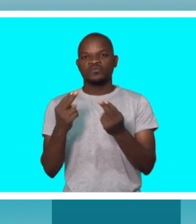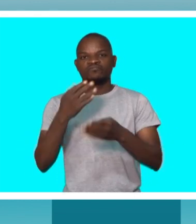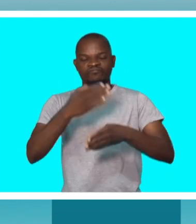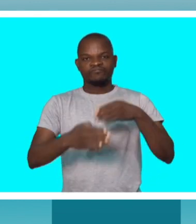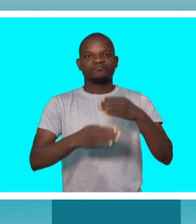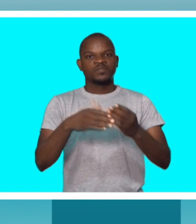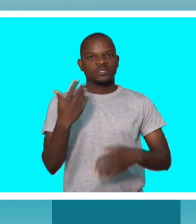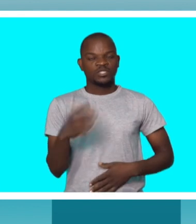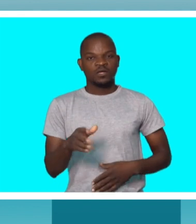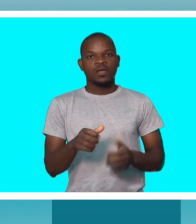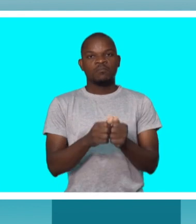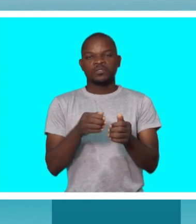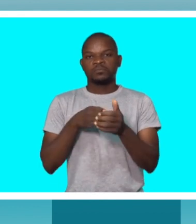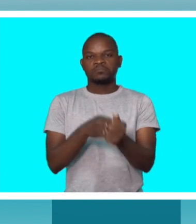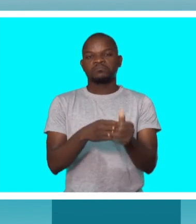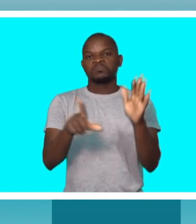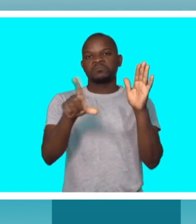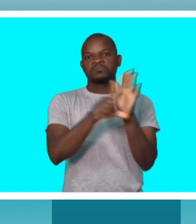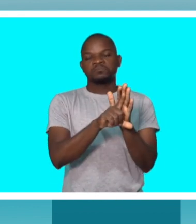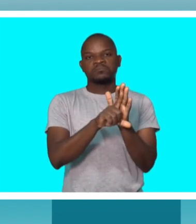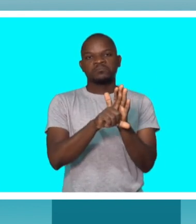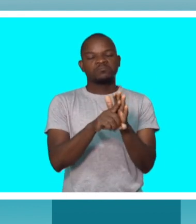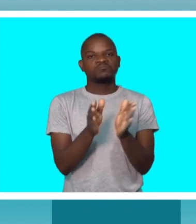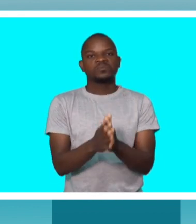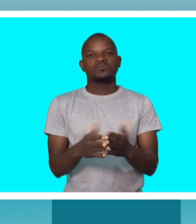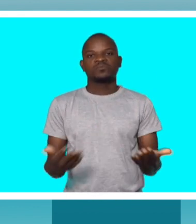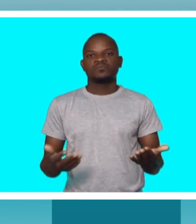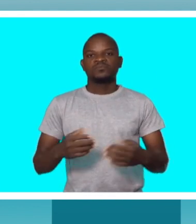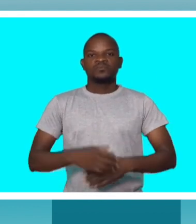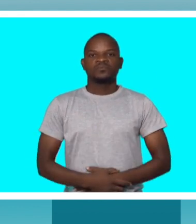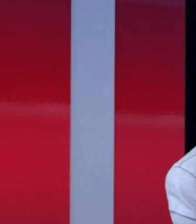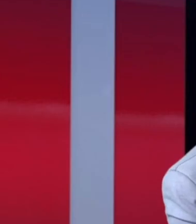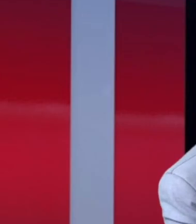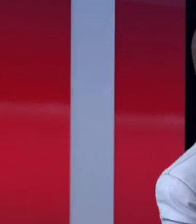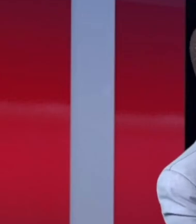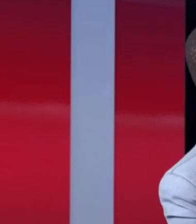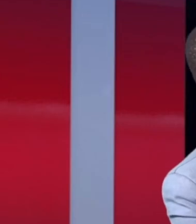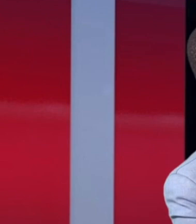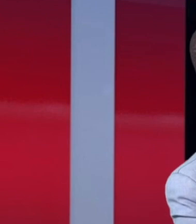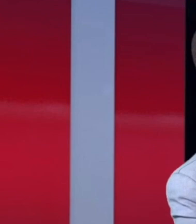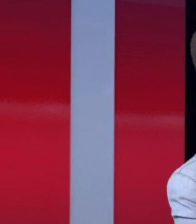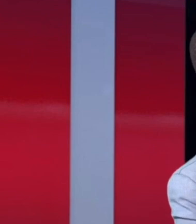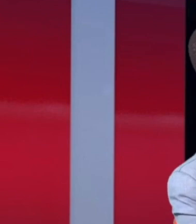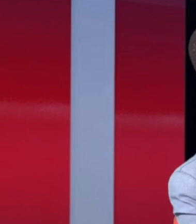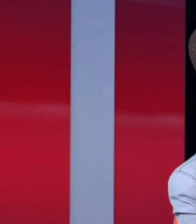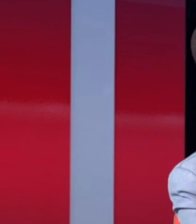eram construídos, mas que não obedeciam ao decreto 53/2008. É realmente, é